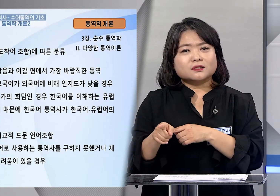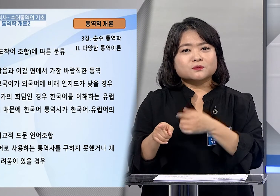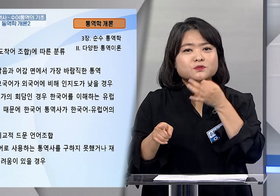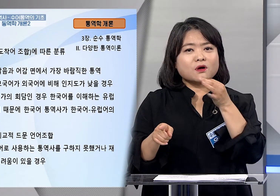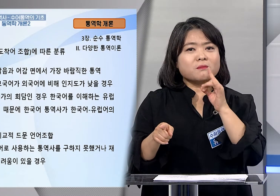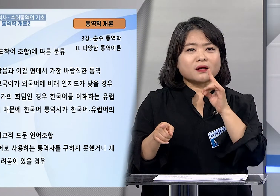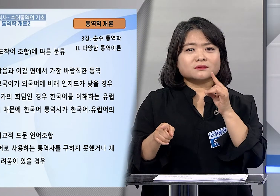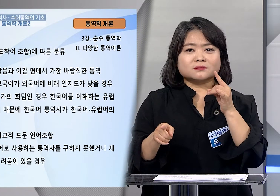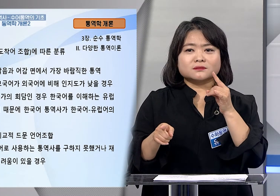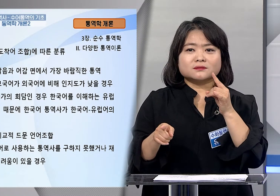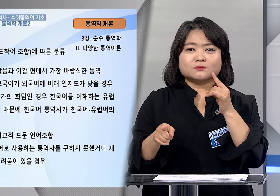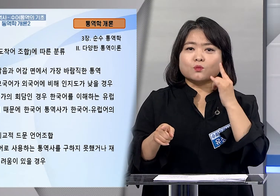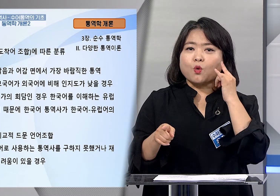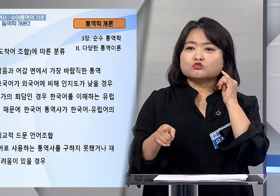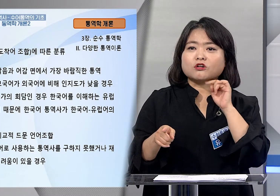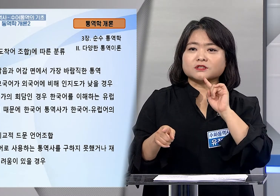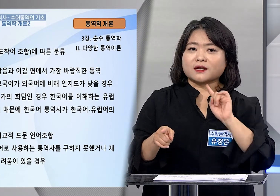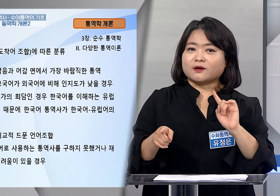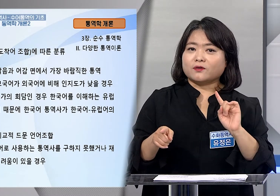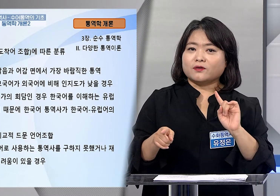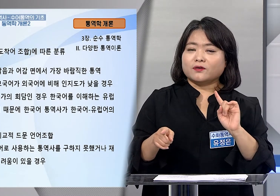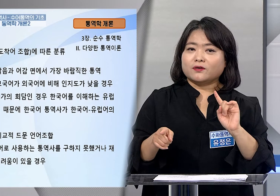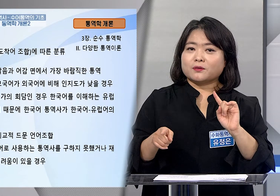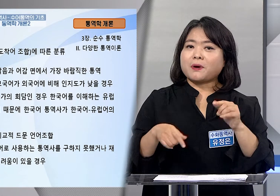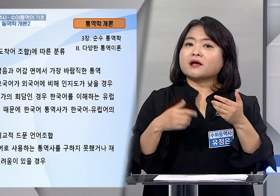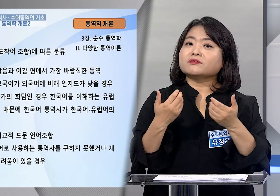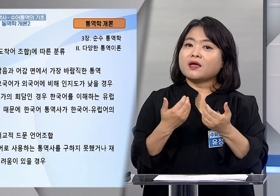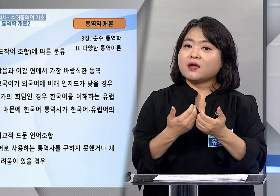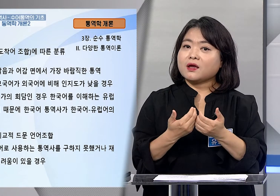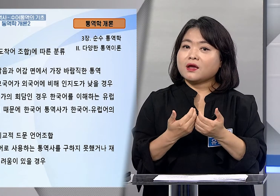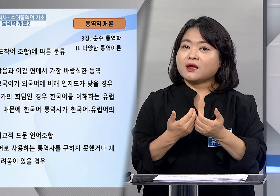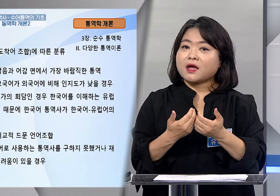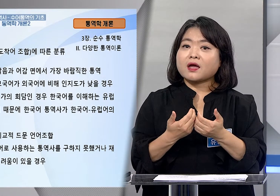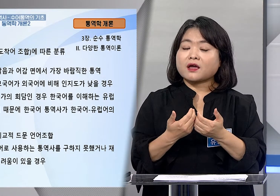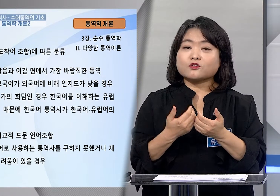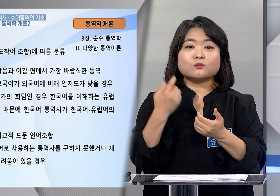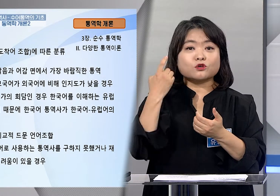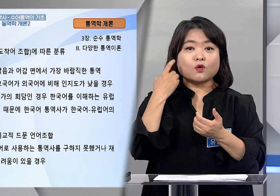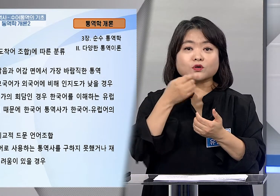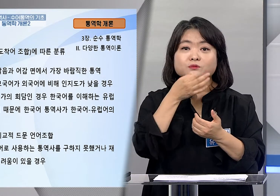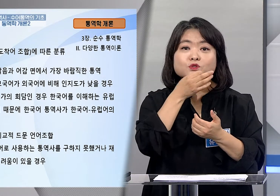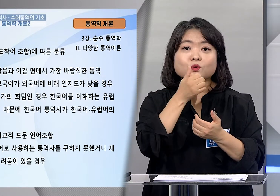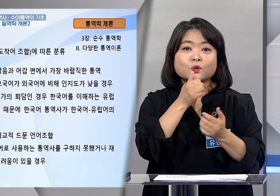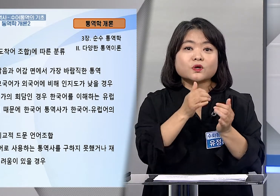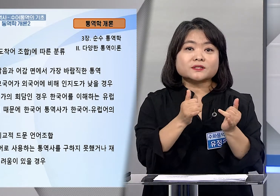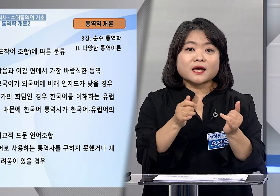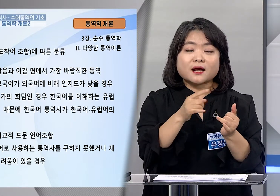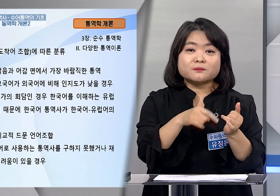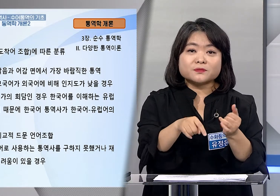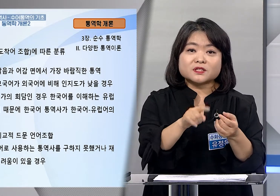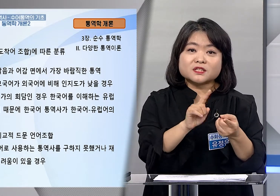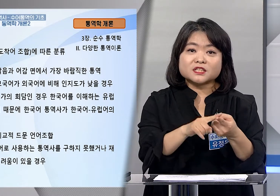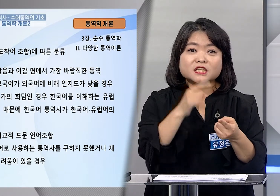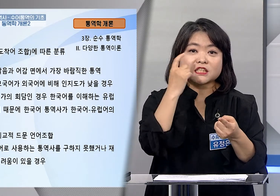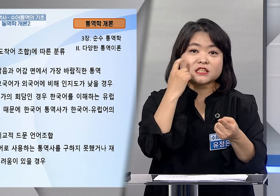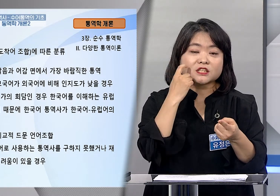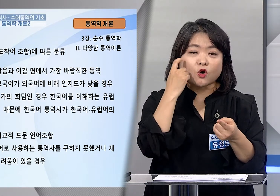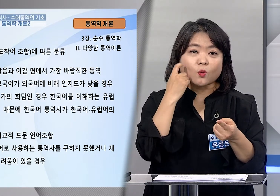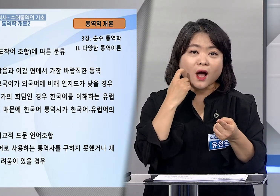음성말은 모국어잖아요. 반대의 개념으로 음성 통역사람들이 느끼는 것과